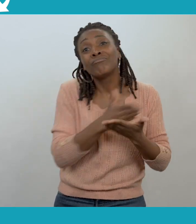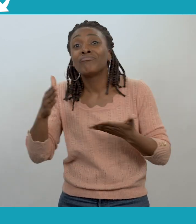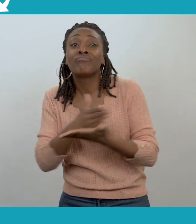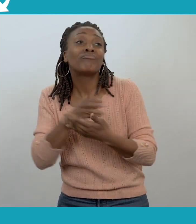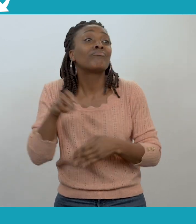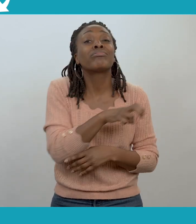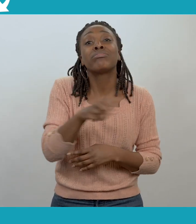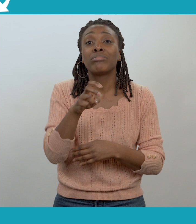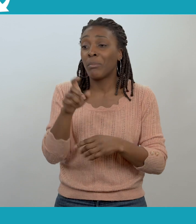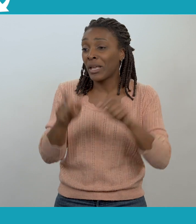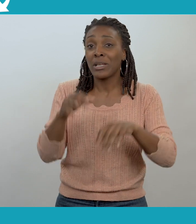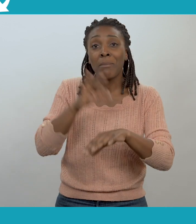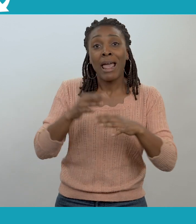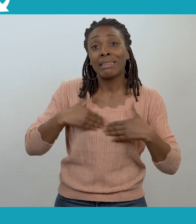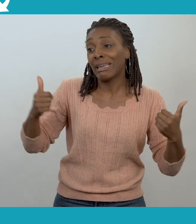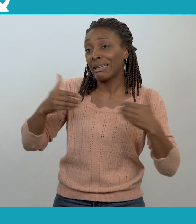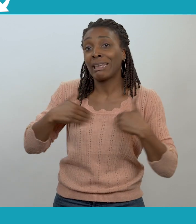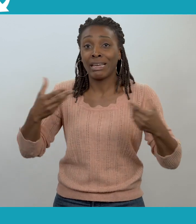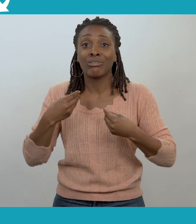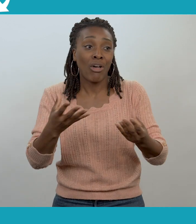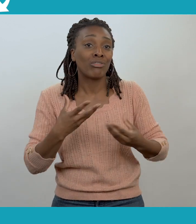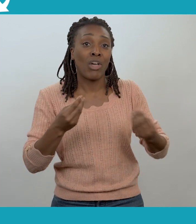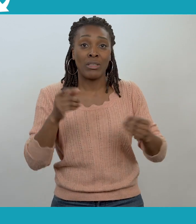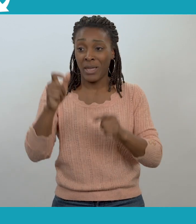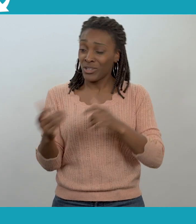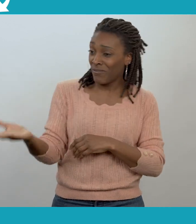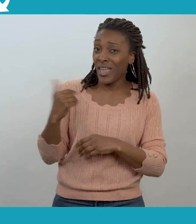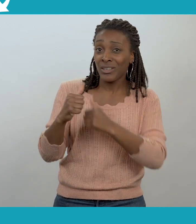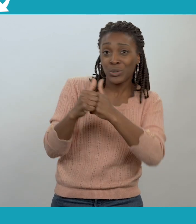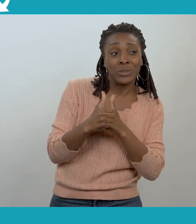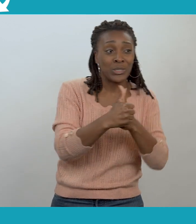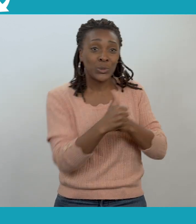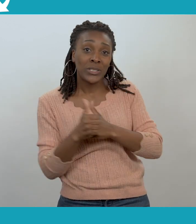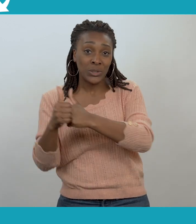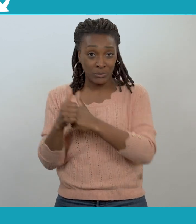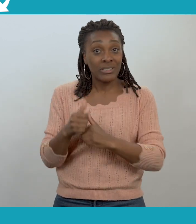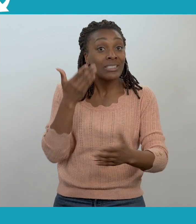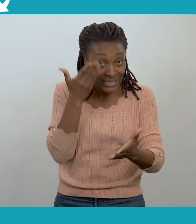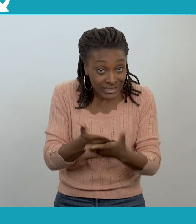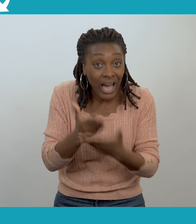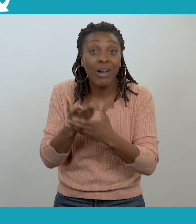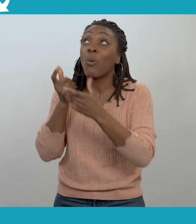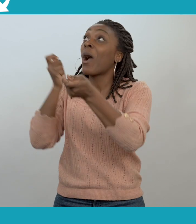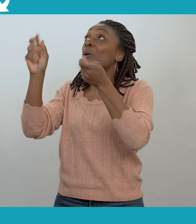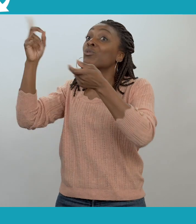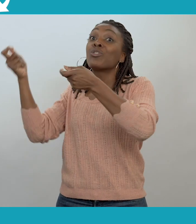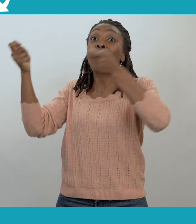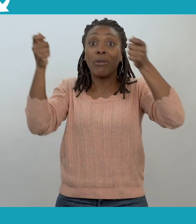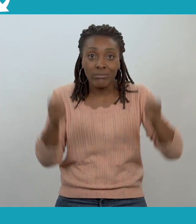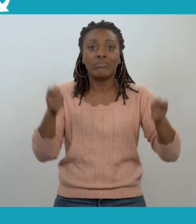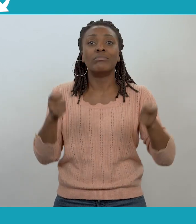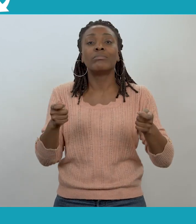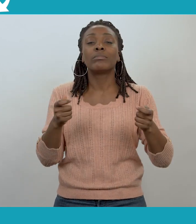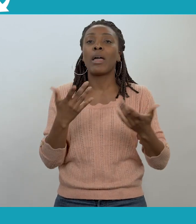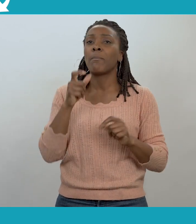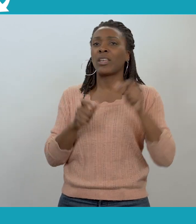et invitait les gens à le suivre. Et c'est ça qu'il appelait l'avènement du royaume de Dieu. Cela ne